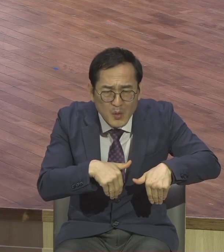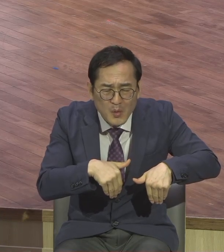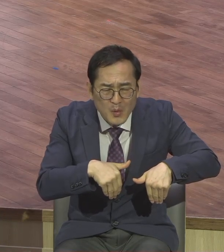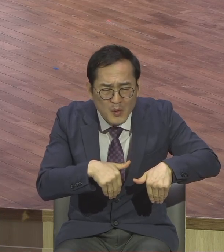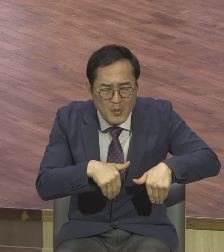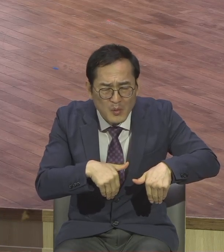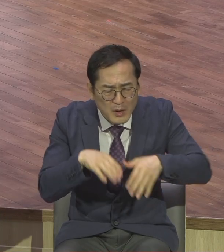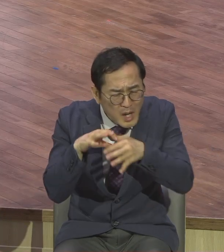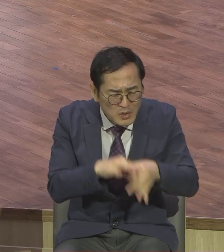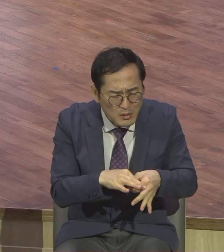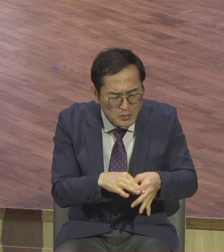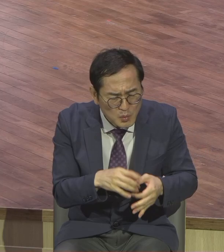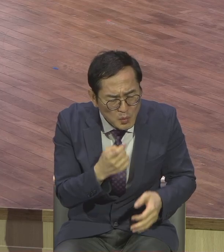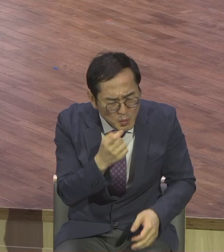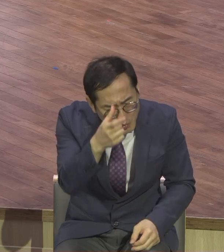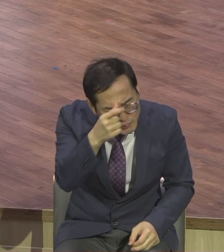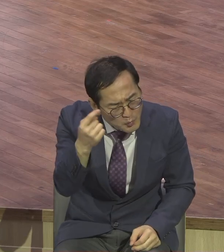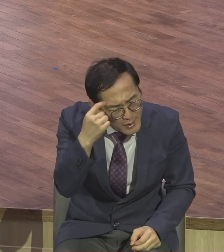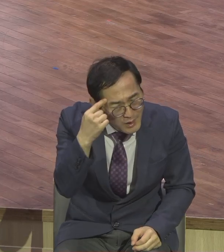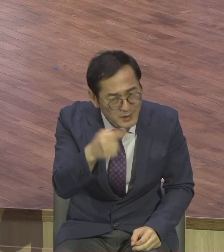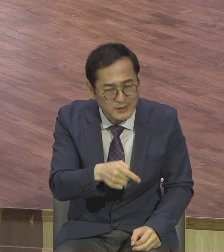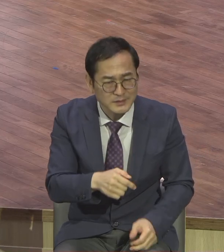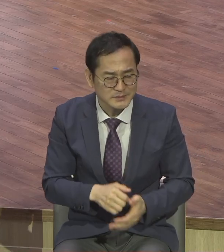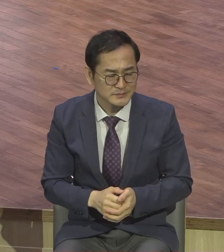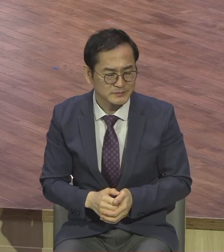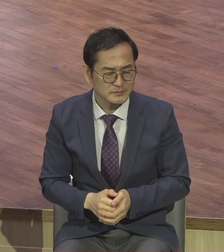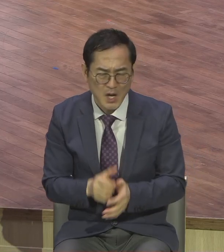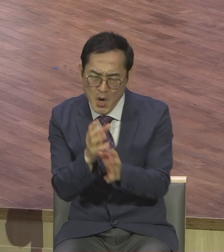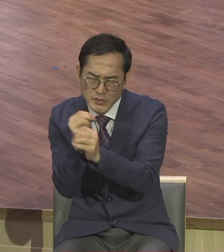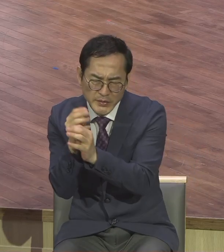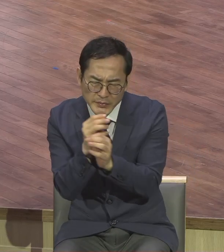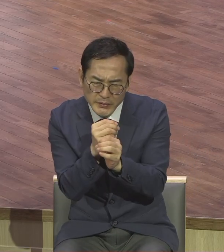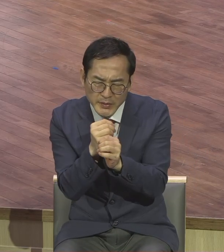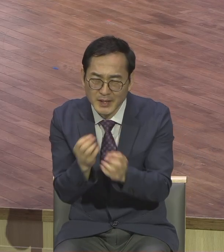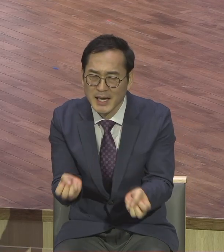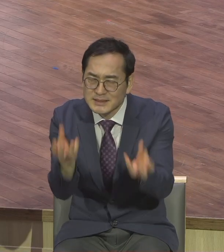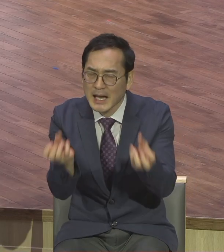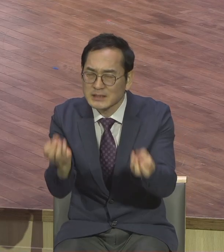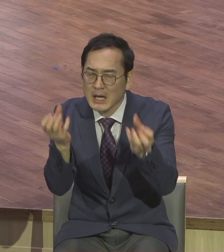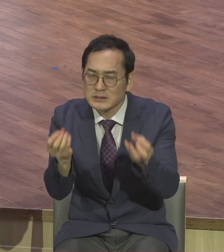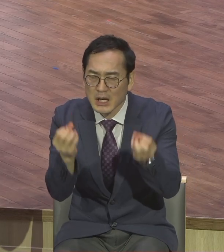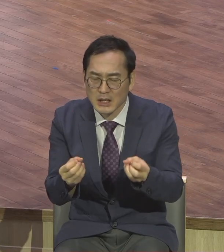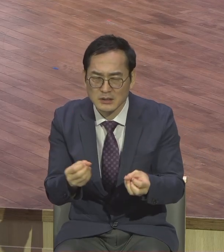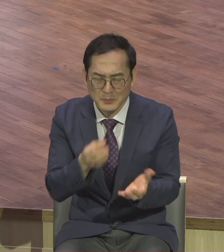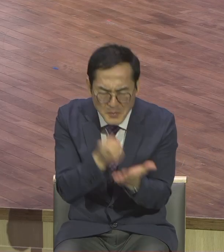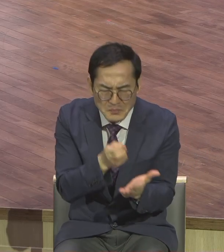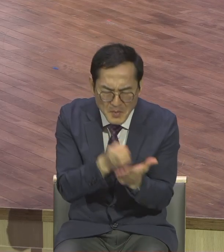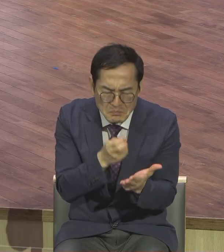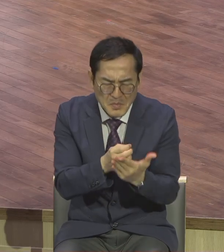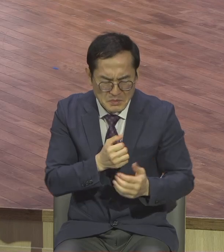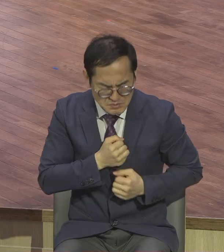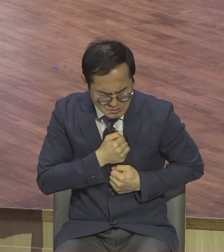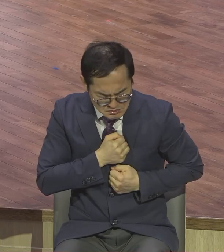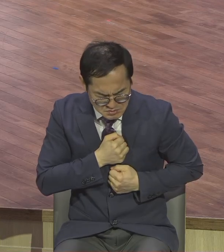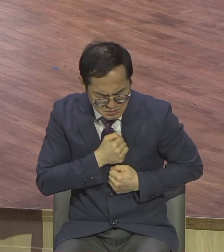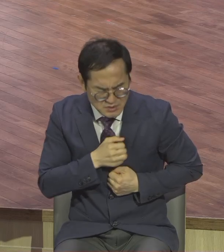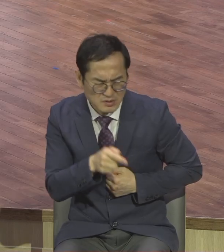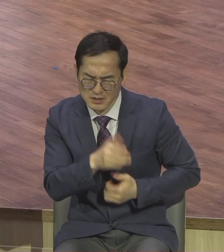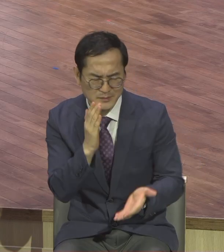하느냐. 너희가 날과 달과 절과 해를 삼가 지키니 내가 너희를 위하여 수고한